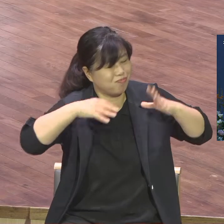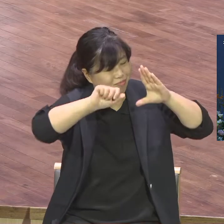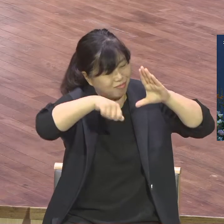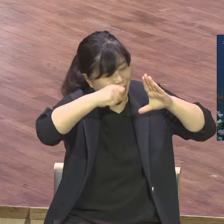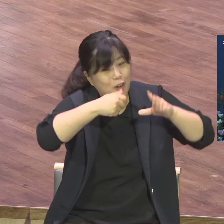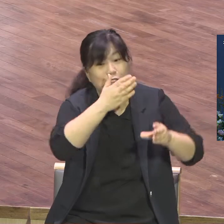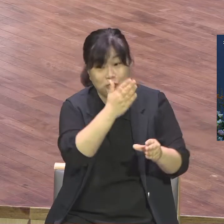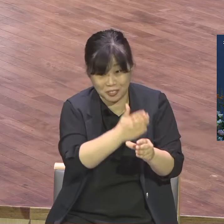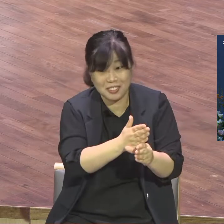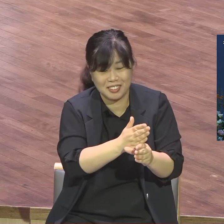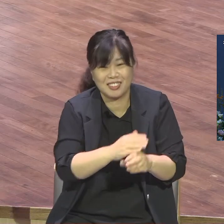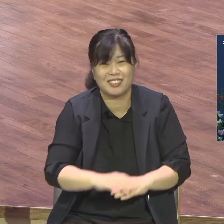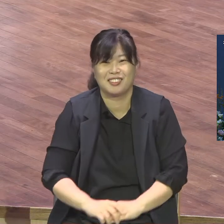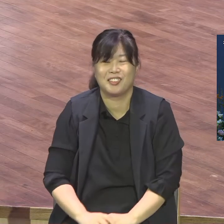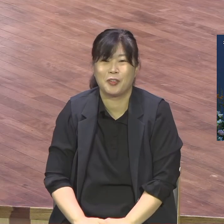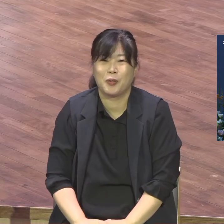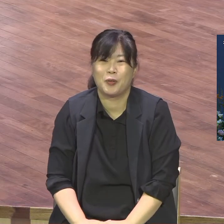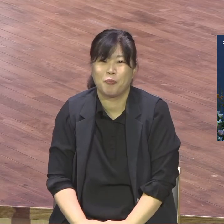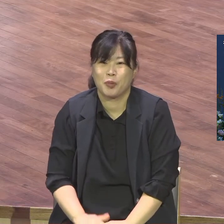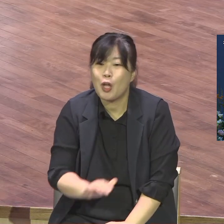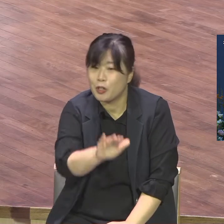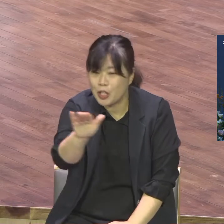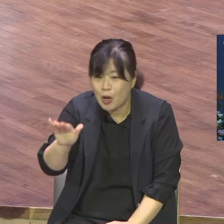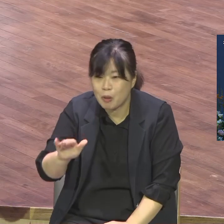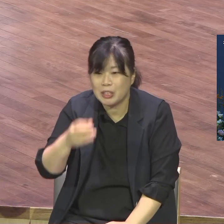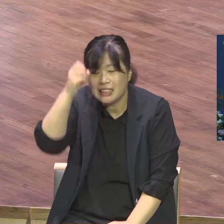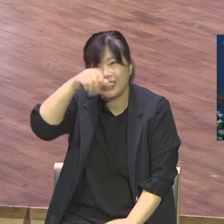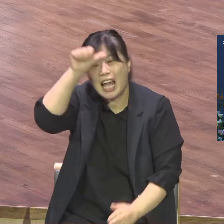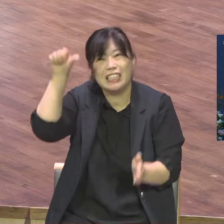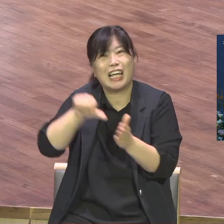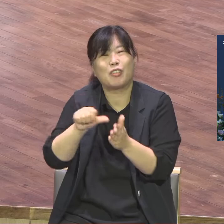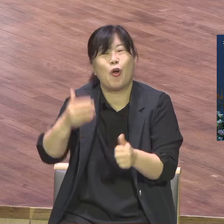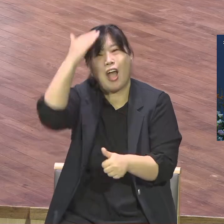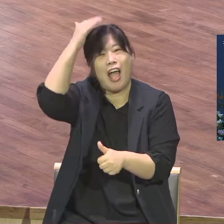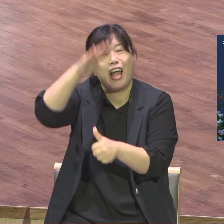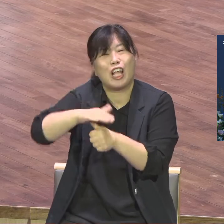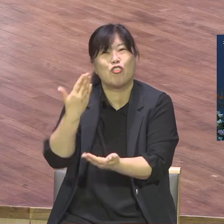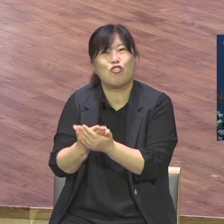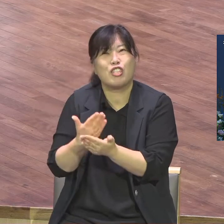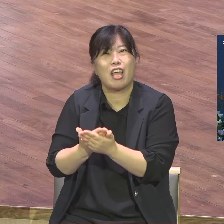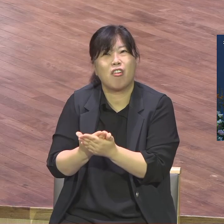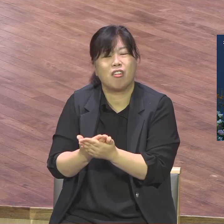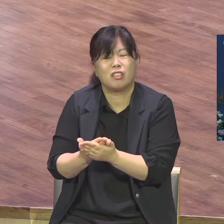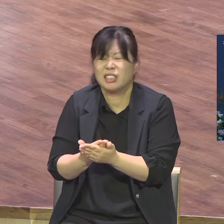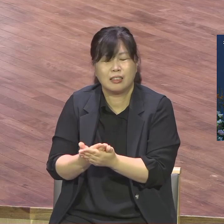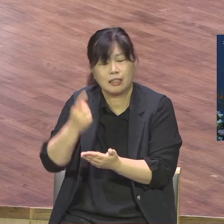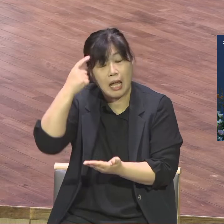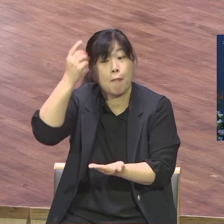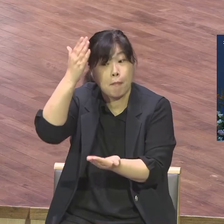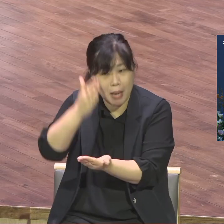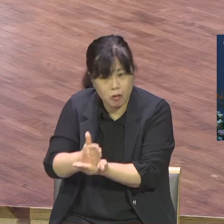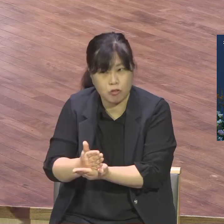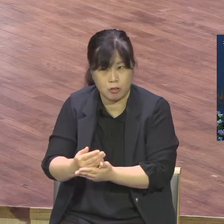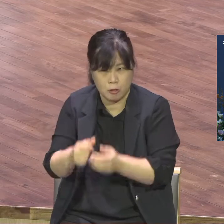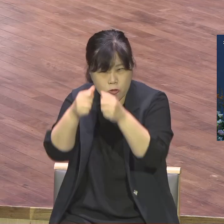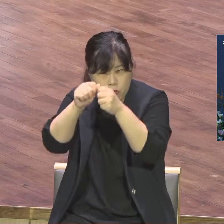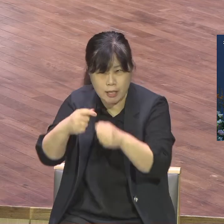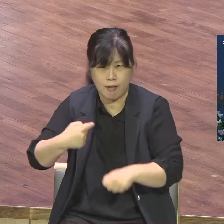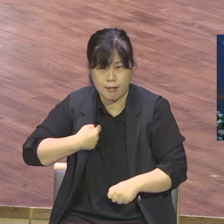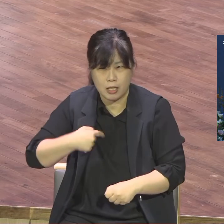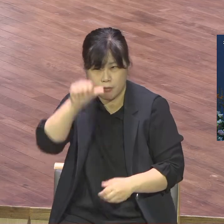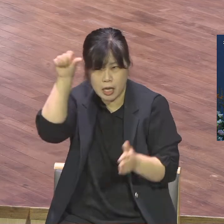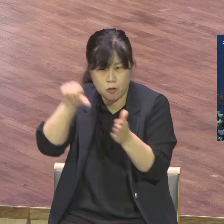기도가 아니에요. 구체적인 언약 기도하시기 바랍니다. 구체적으로 기도하세요. 그래서 이 37나라로 전종적